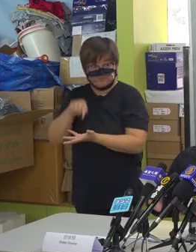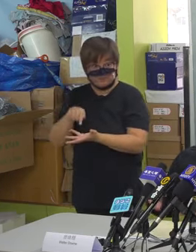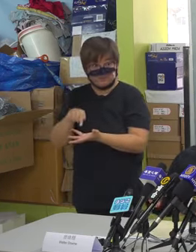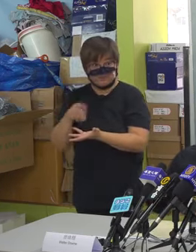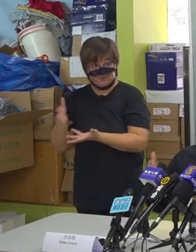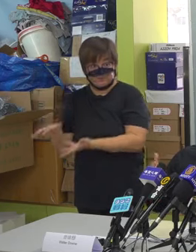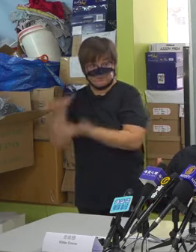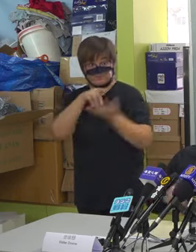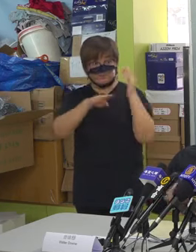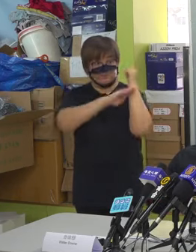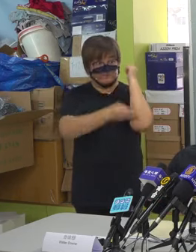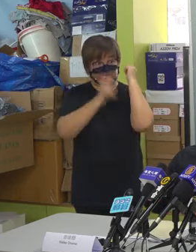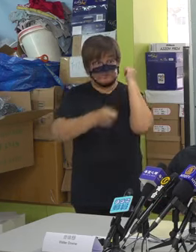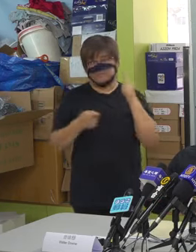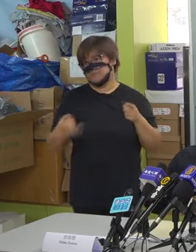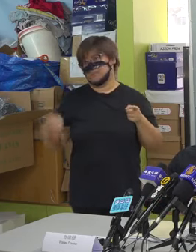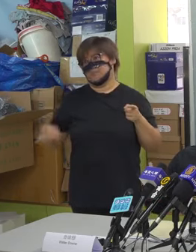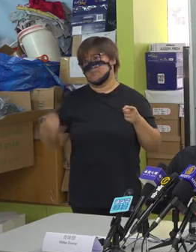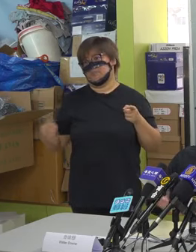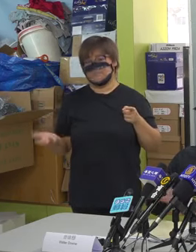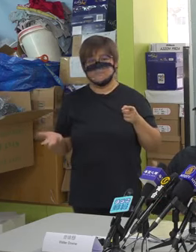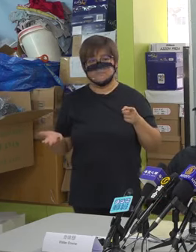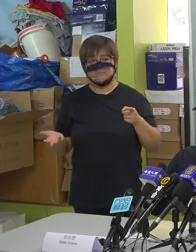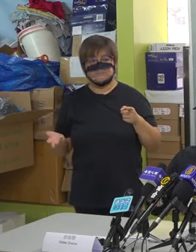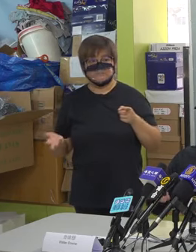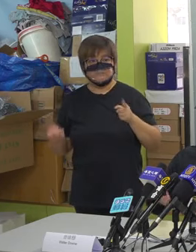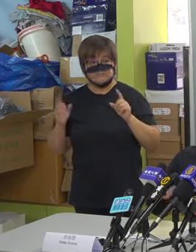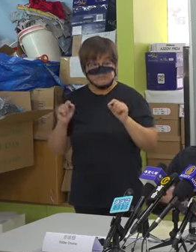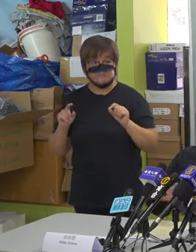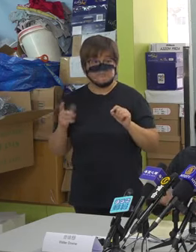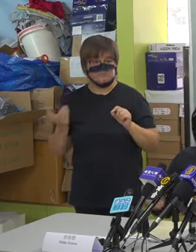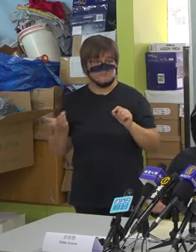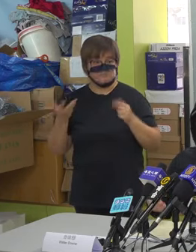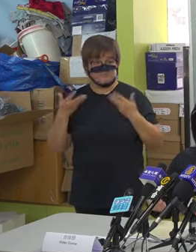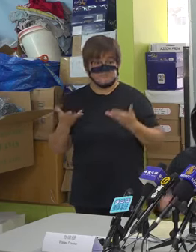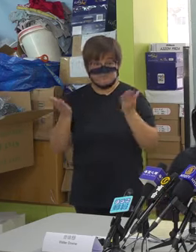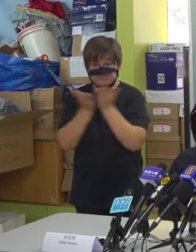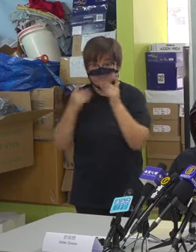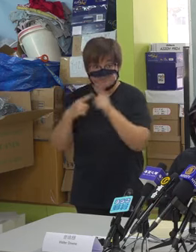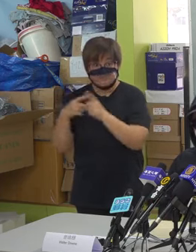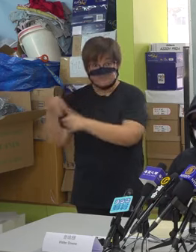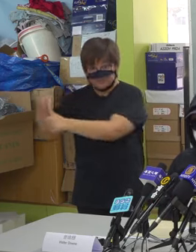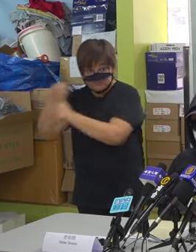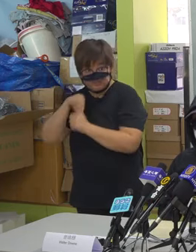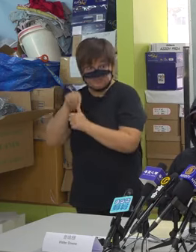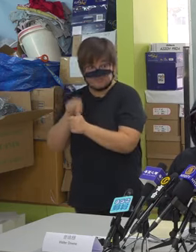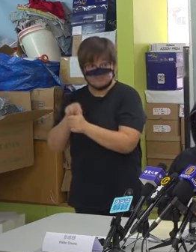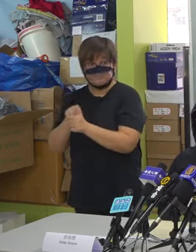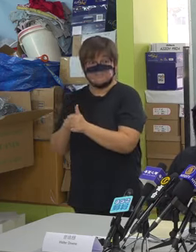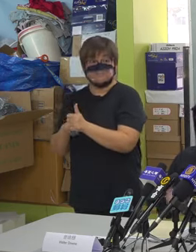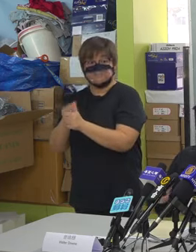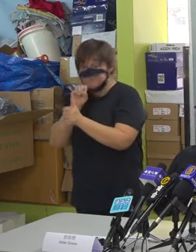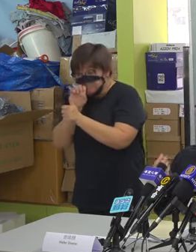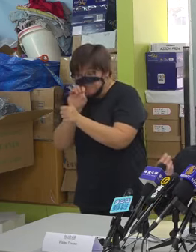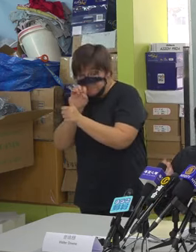到他能夠避免到一個作供的證人會不會不盡不實的這個問題。